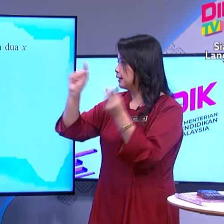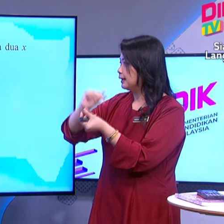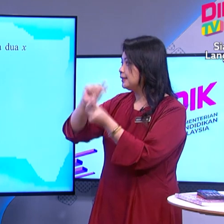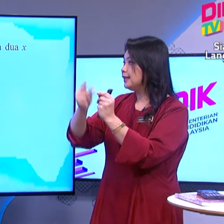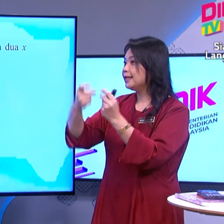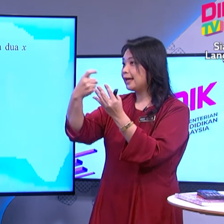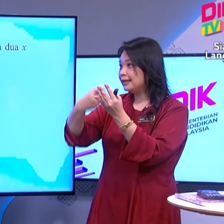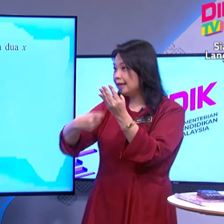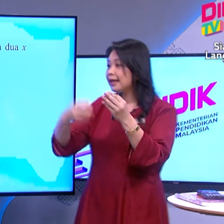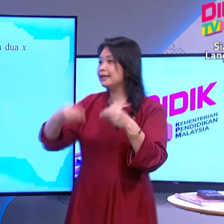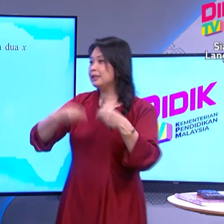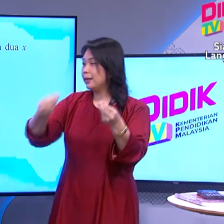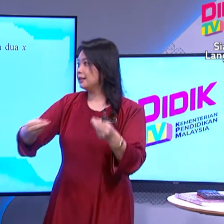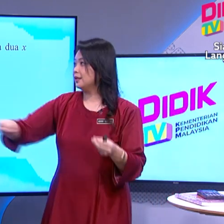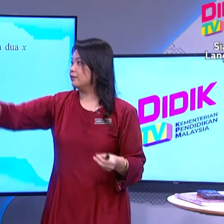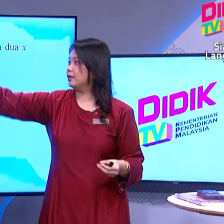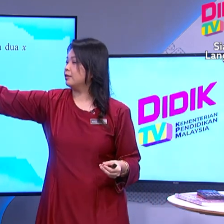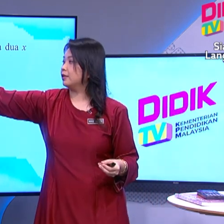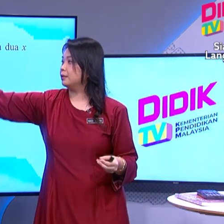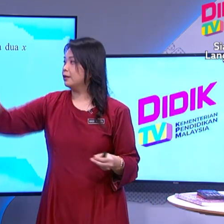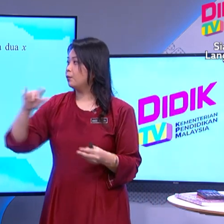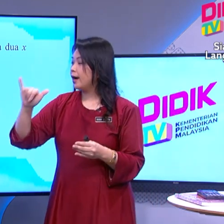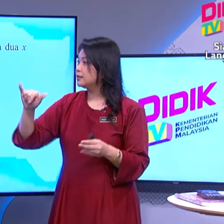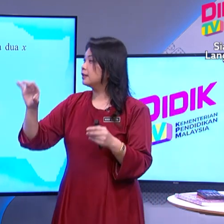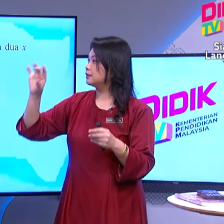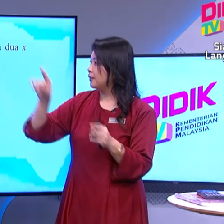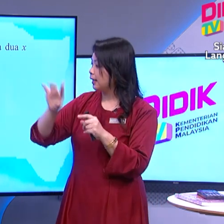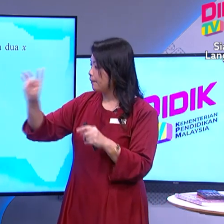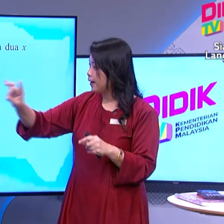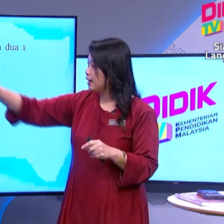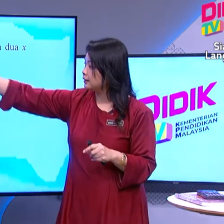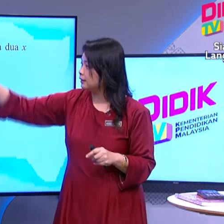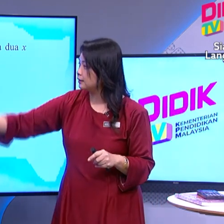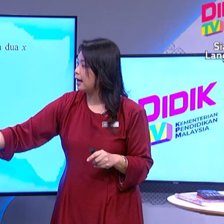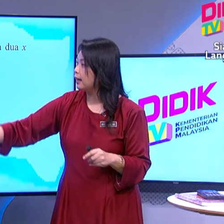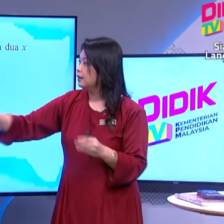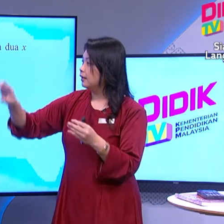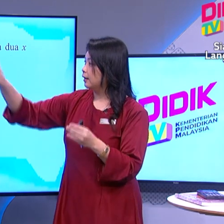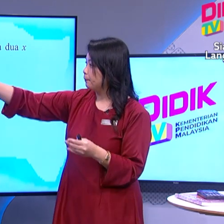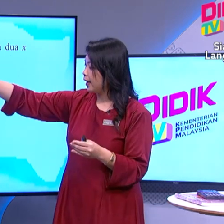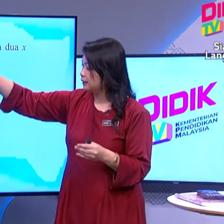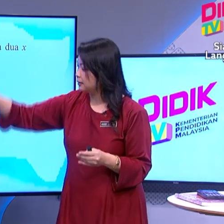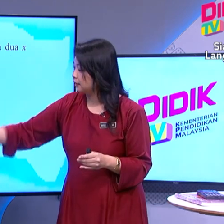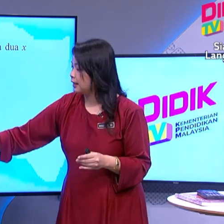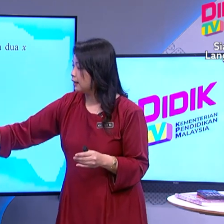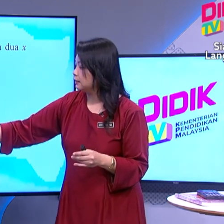Hai gantikan nilai yang dibagi Oke in-game twice sama 8 kita tanpa kita letak